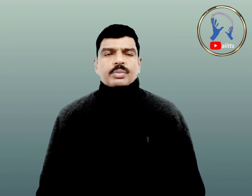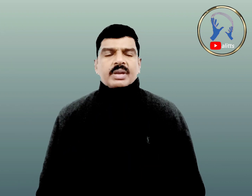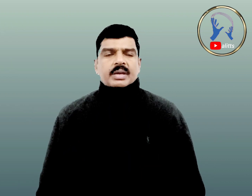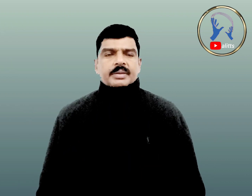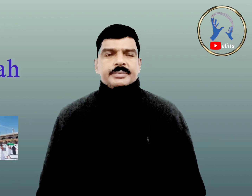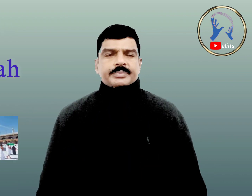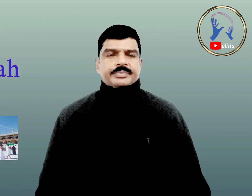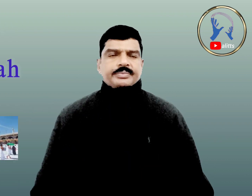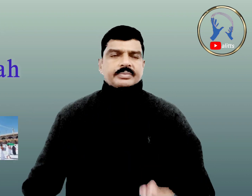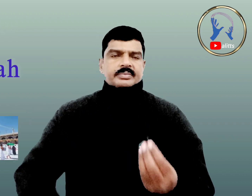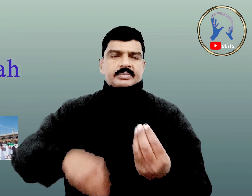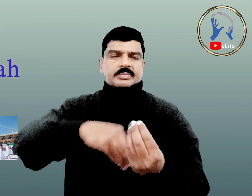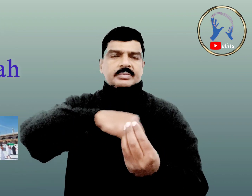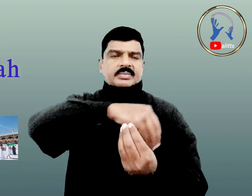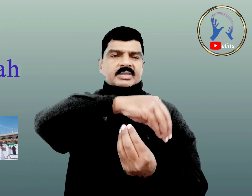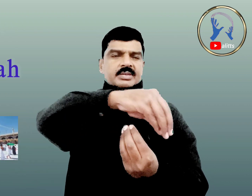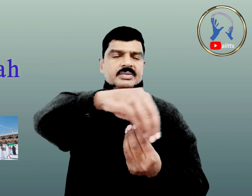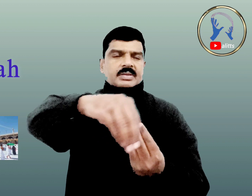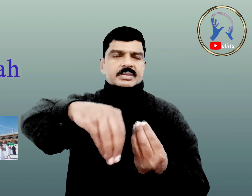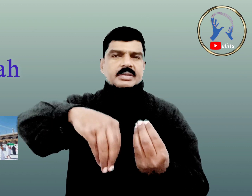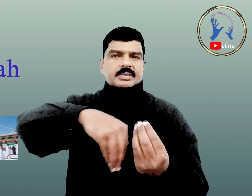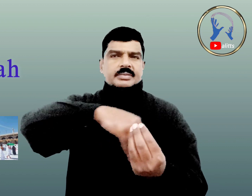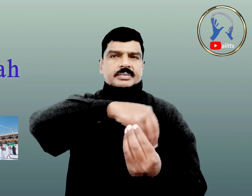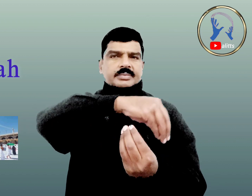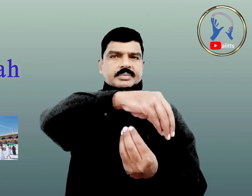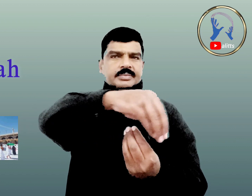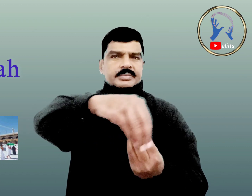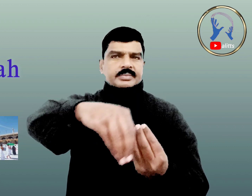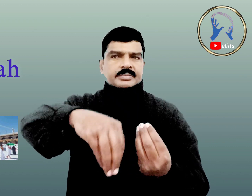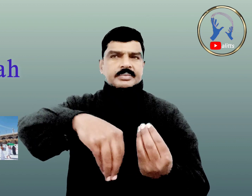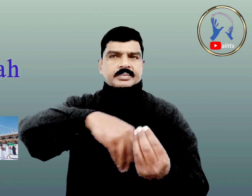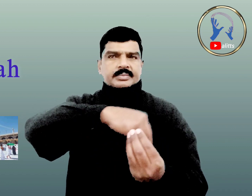عمرہ، حج والا سے۔